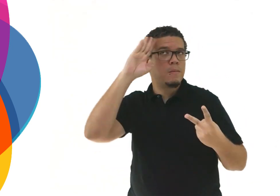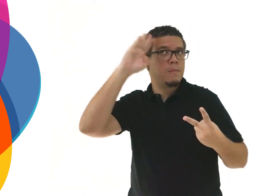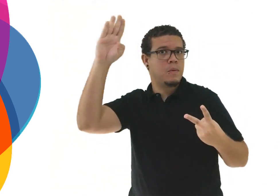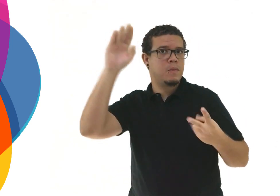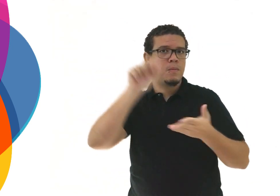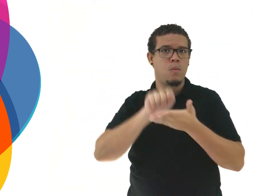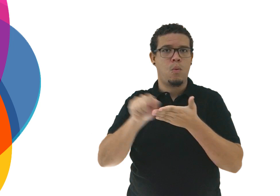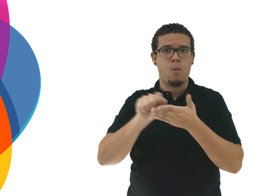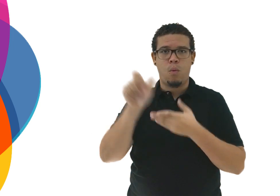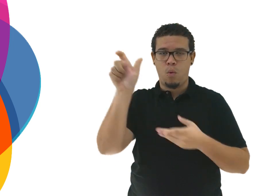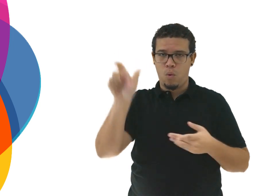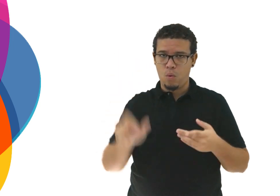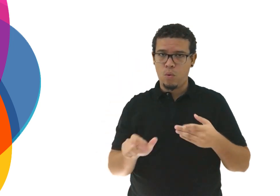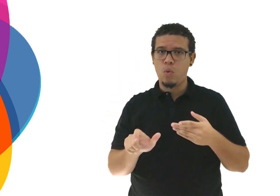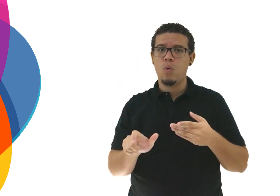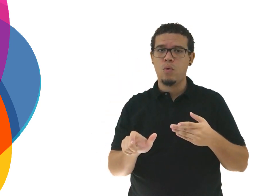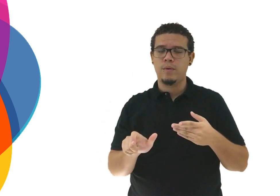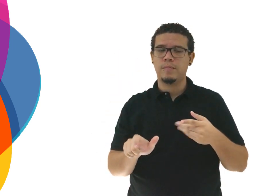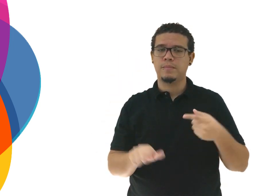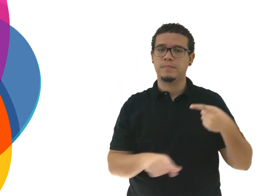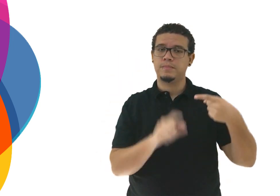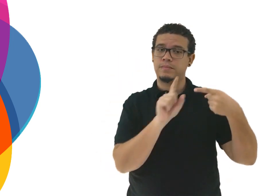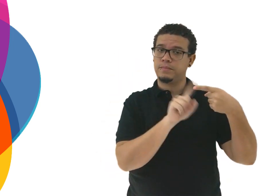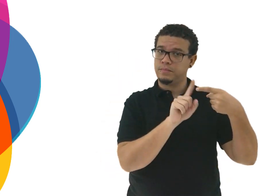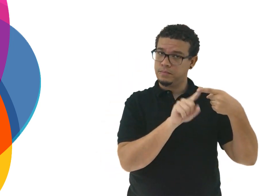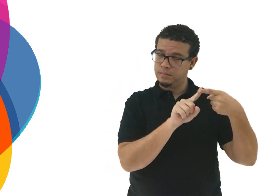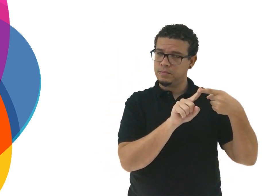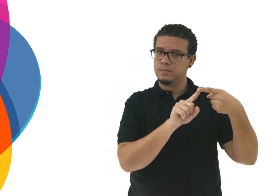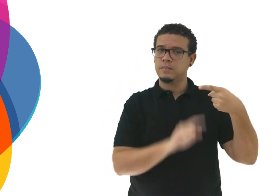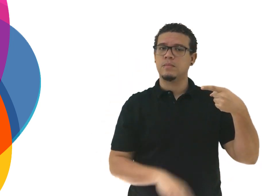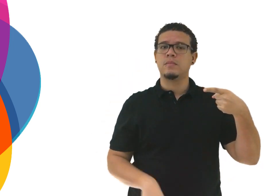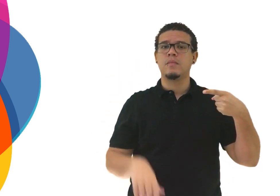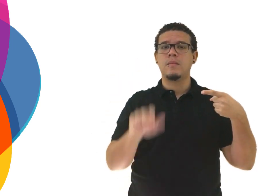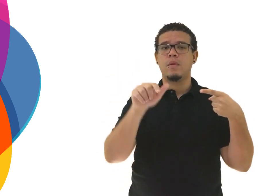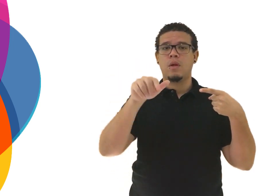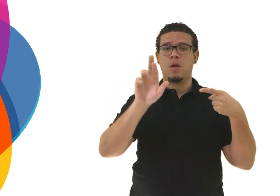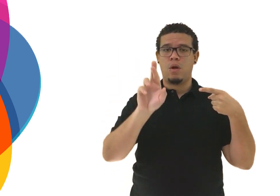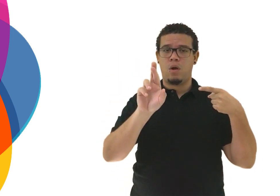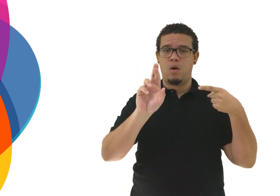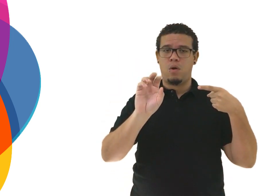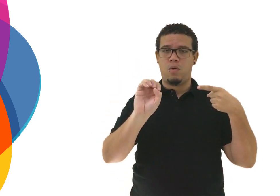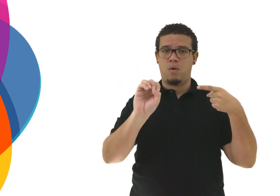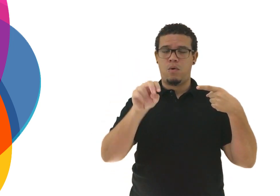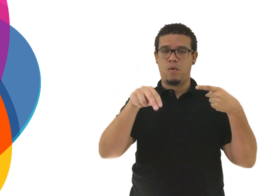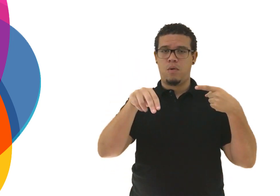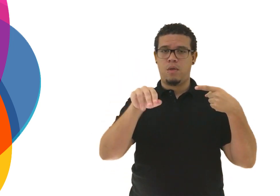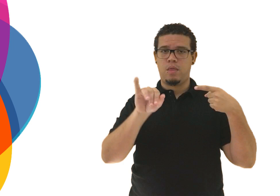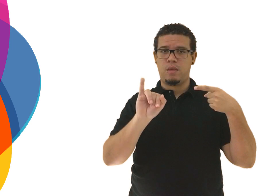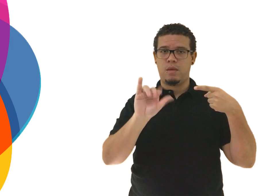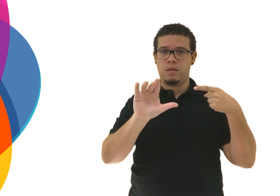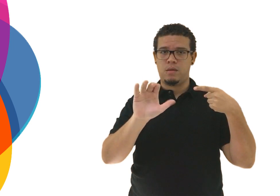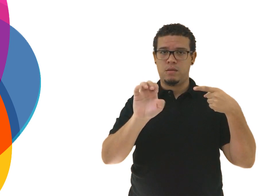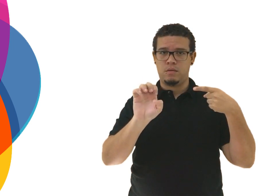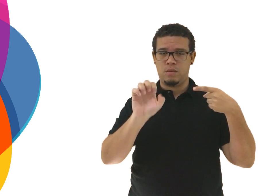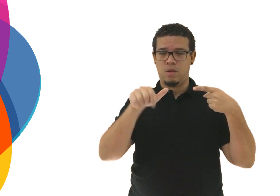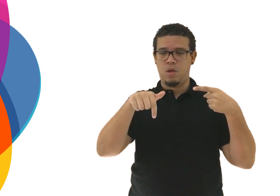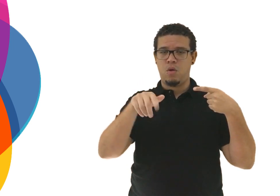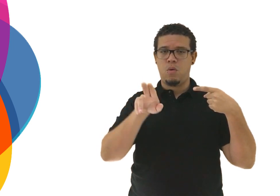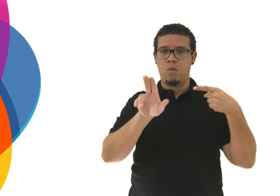de sinais são duas referências de dois autores bem conhecidos.